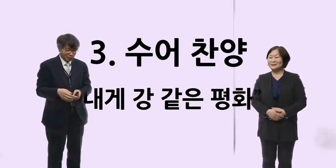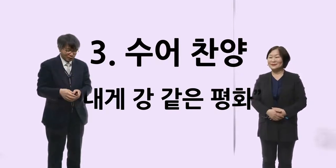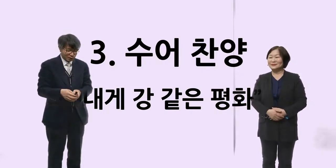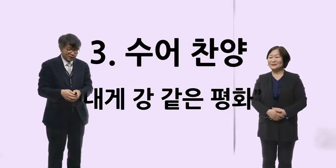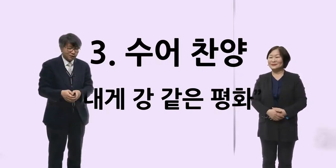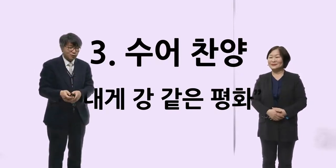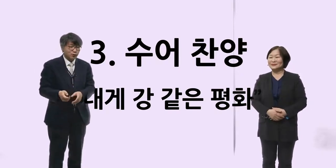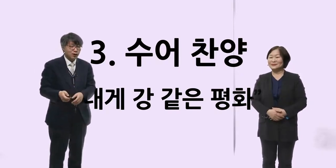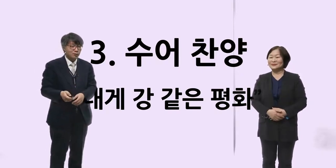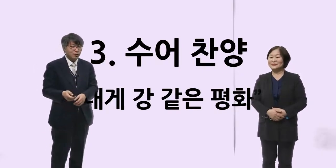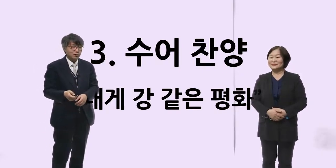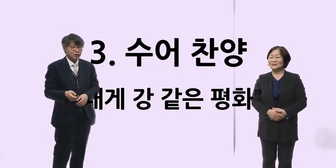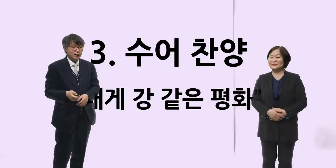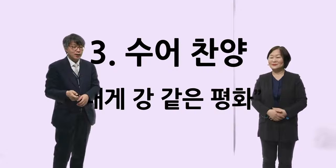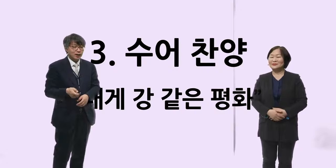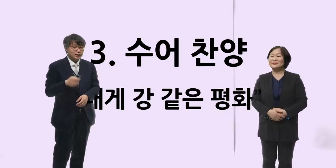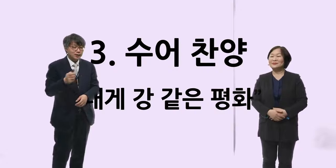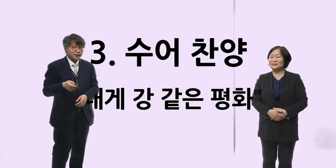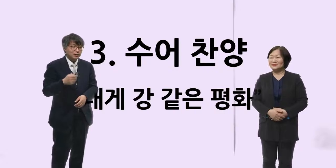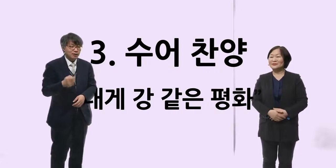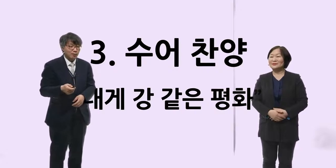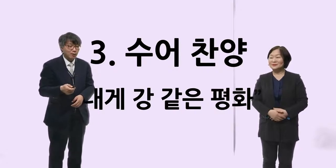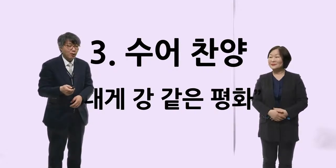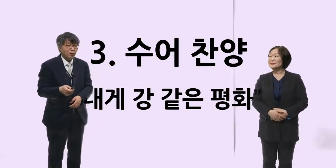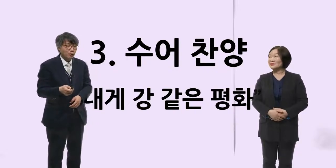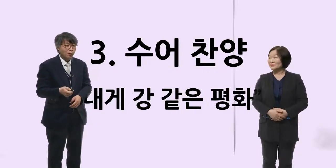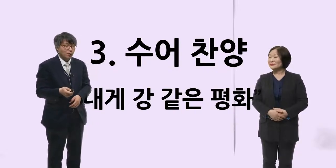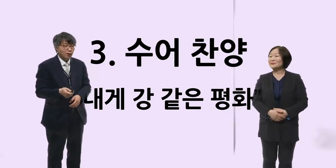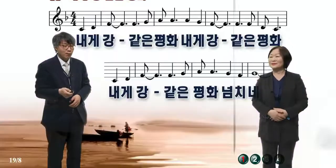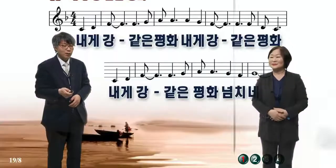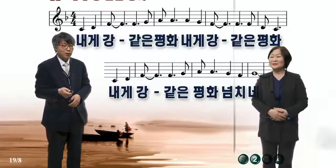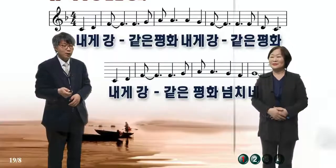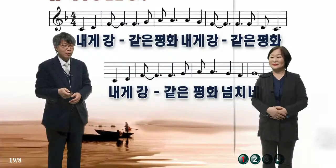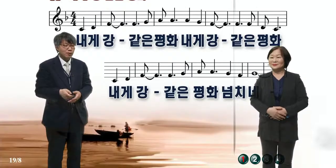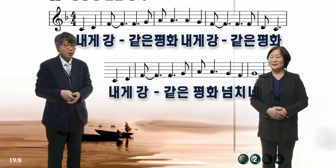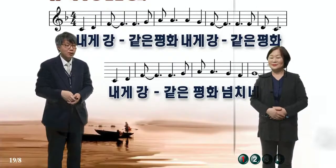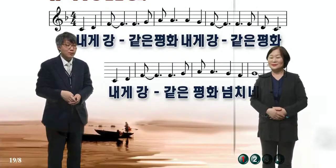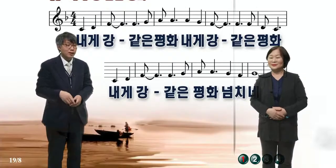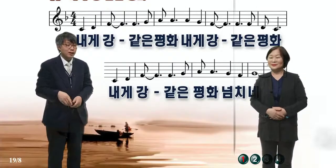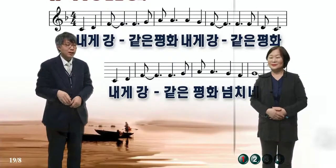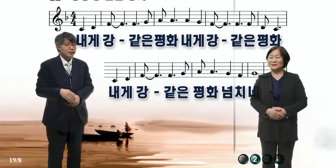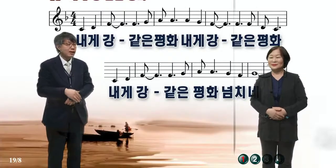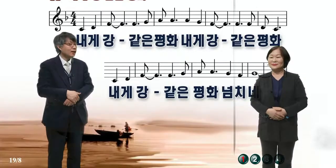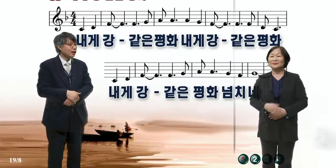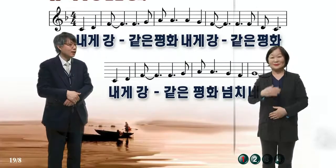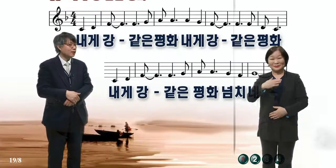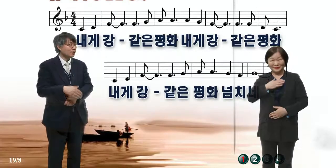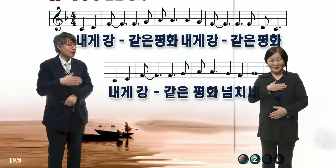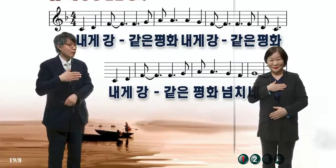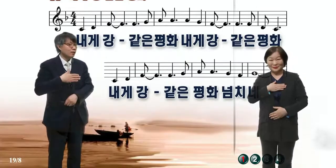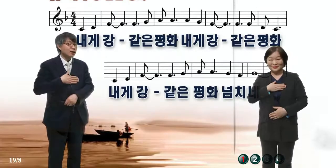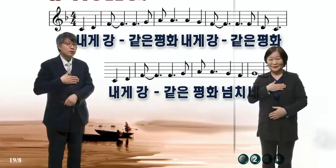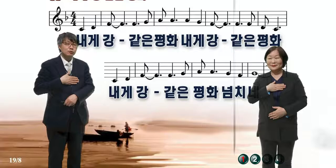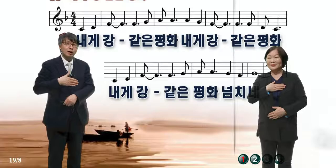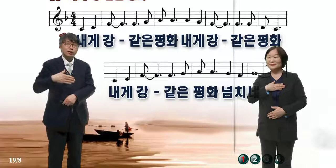먼저 일단은 수어를 한번 같이 단어들을 한번 배우고 한번 노래를 한번 불러보겠습니다. 네 개는 알겠죠? 네, 원래는